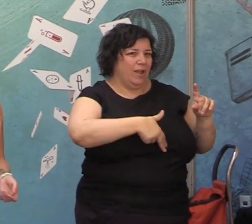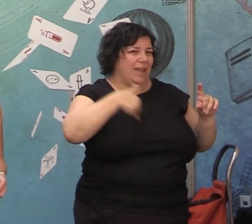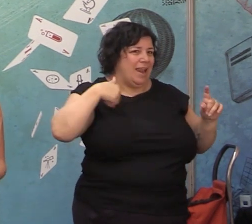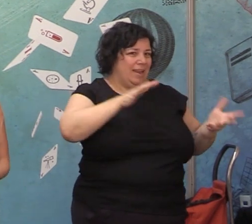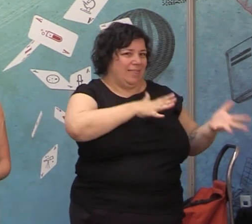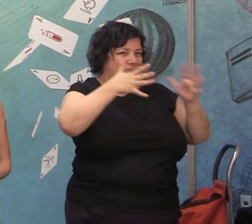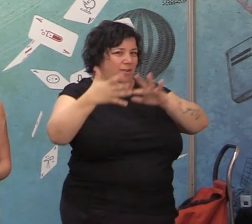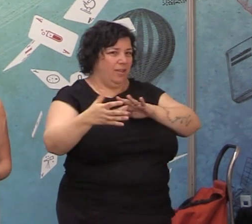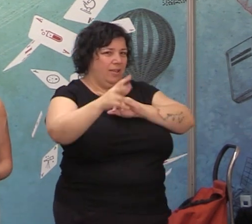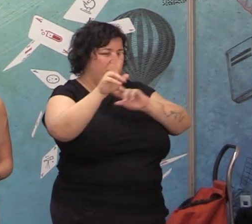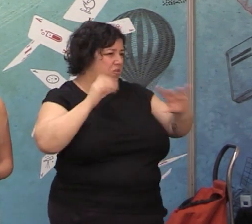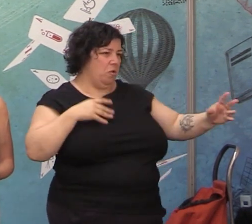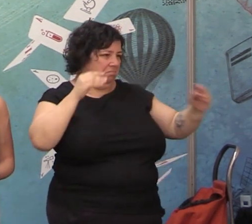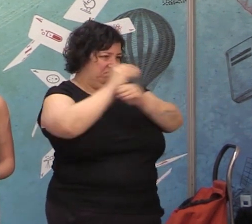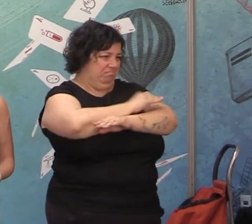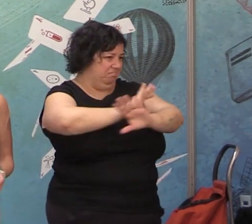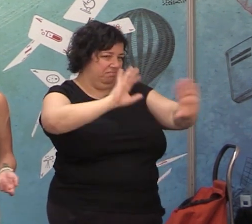pero es estadística.